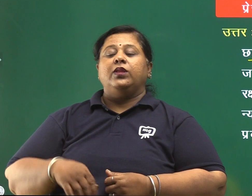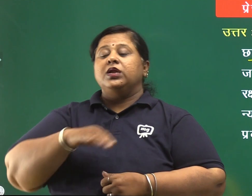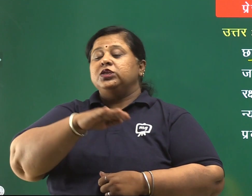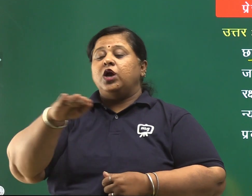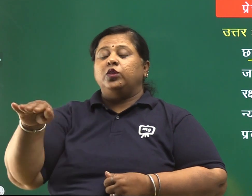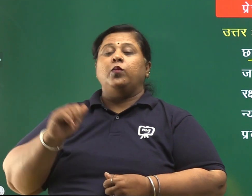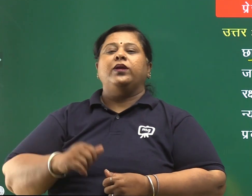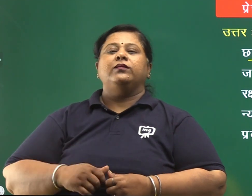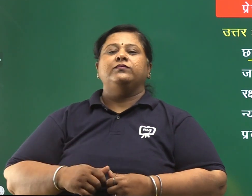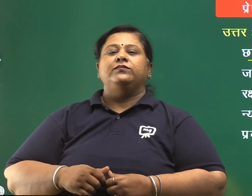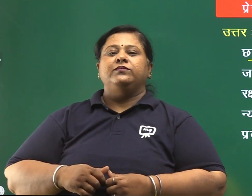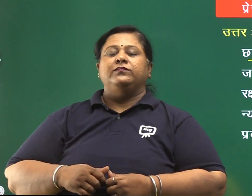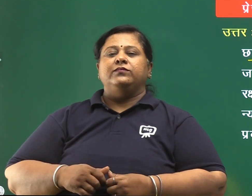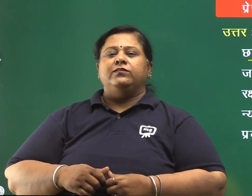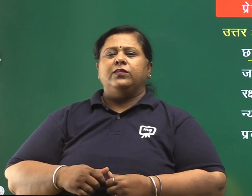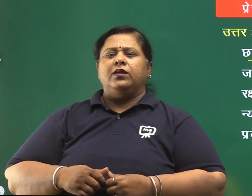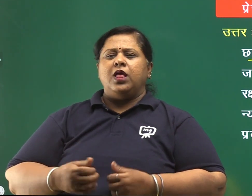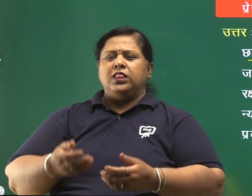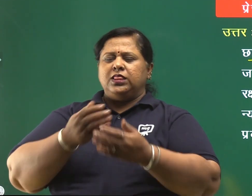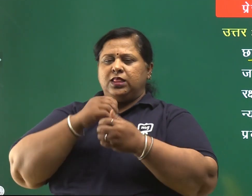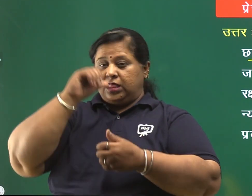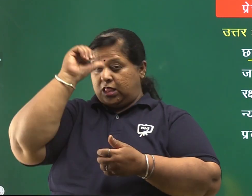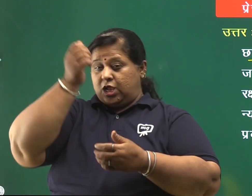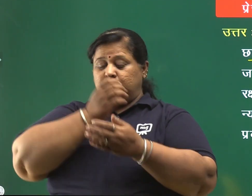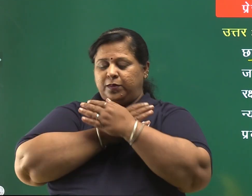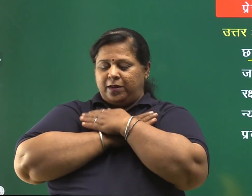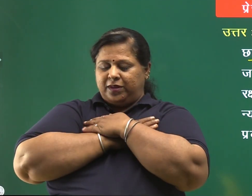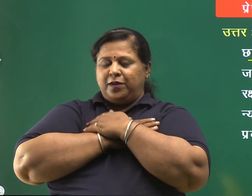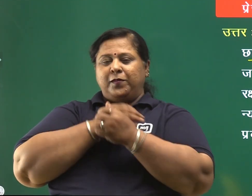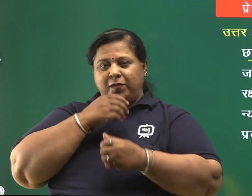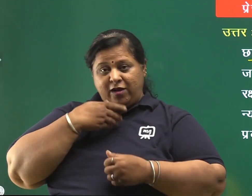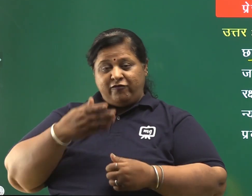छात्रों में देश प्रेम की भावना